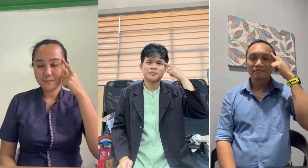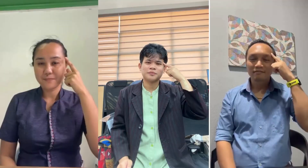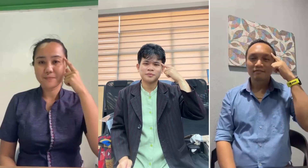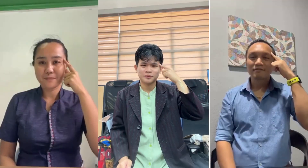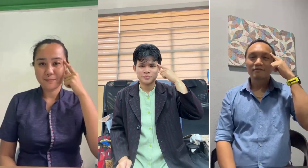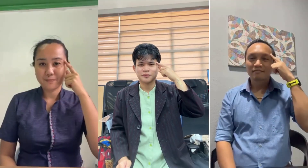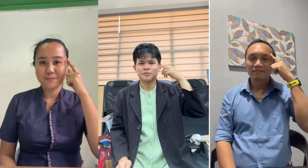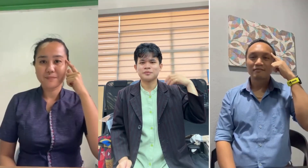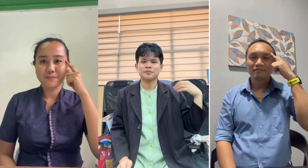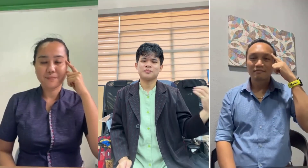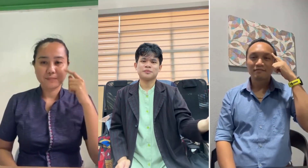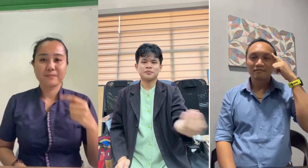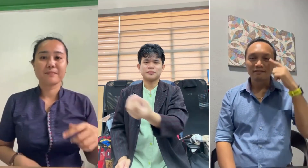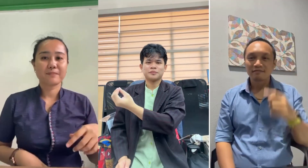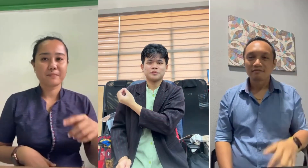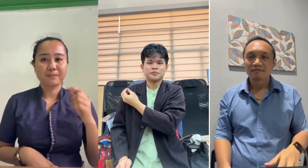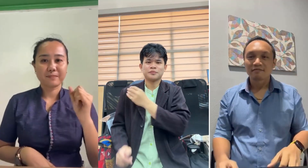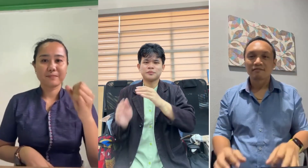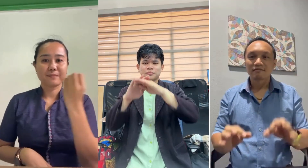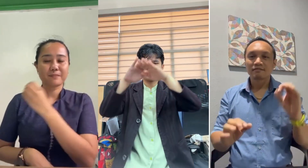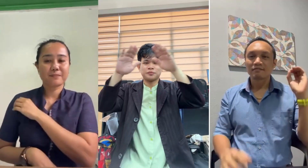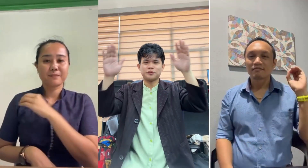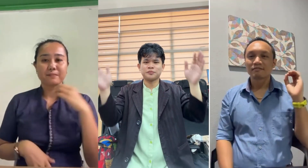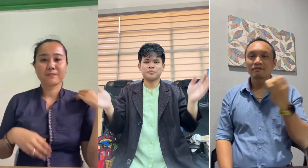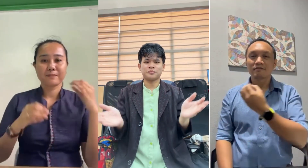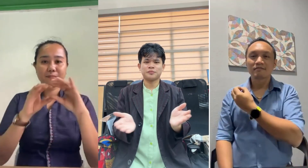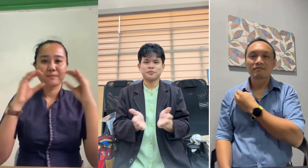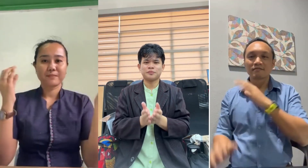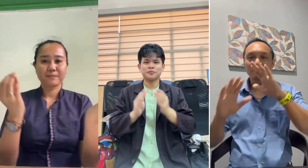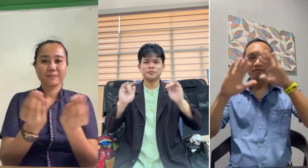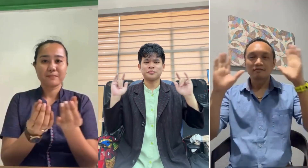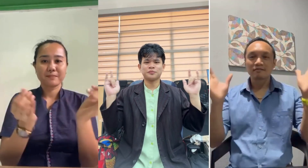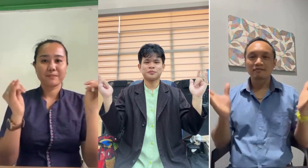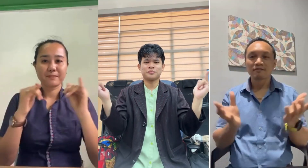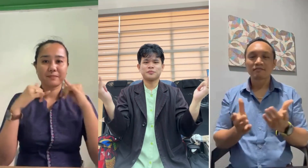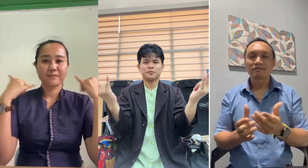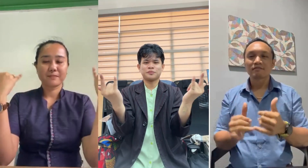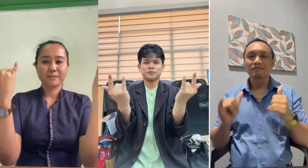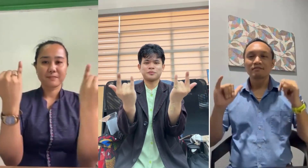isipin ang isang mundong puno ng pag-ibig.